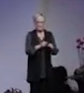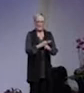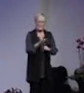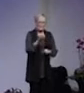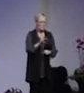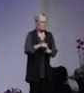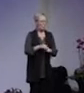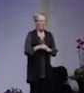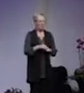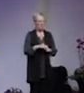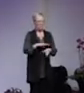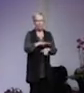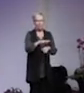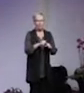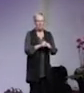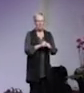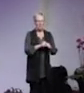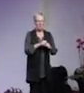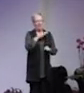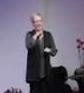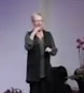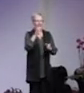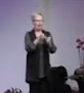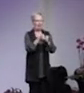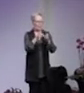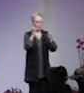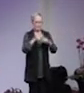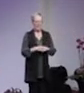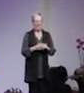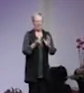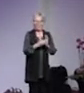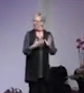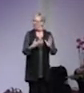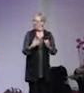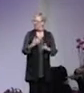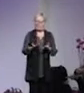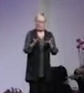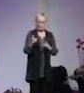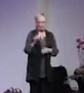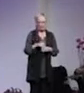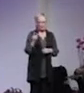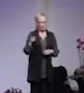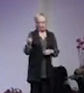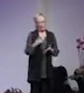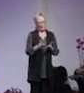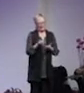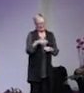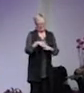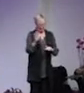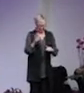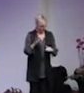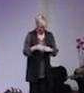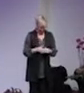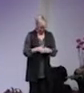våldsförhärligande grupper så därför tänkte jag jag ska lämna över ordet till dig så får du berätta lite mer om